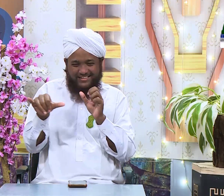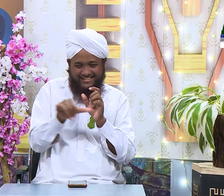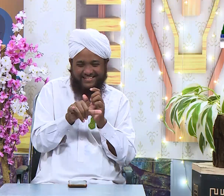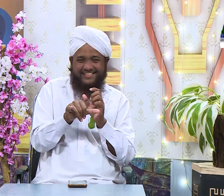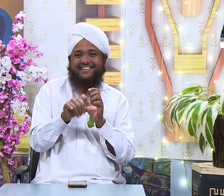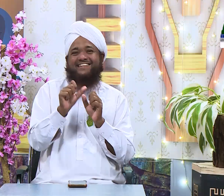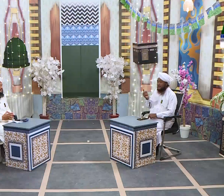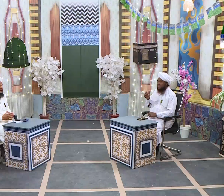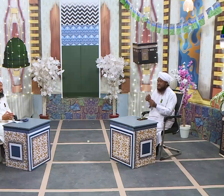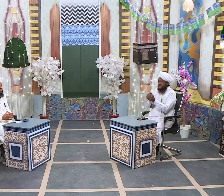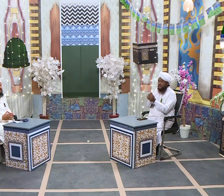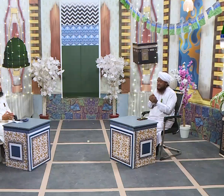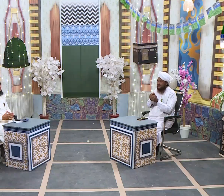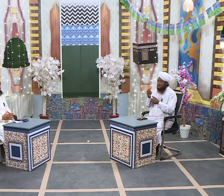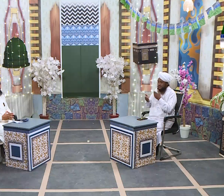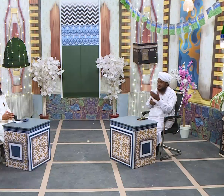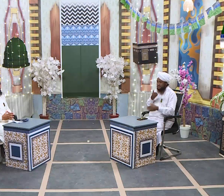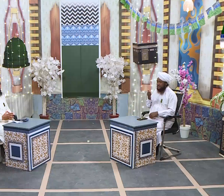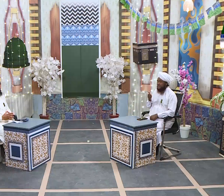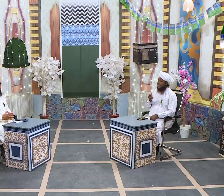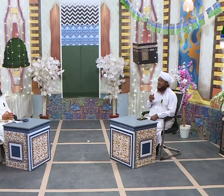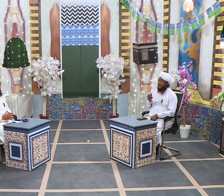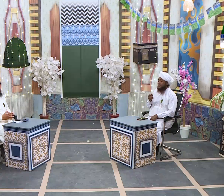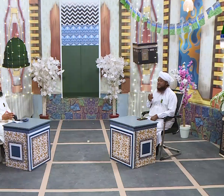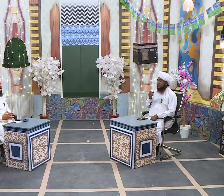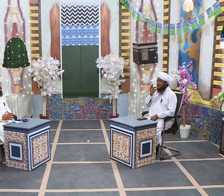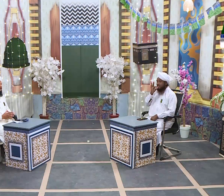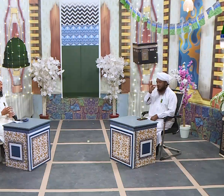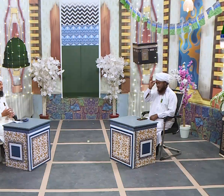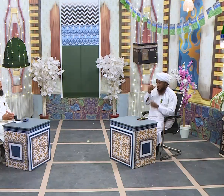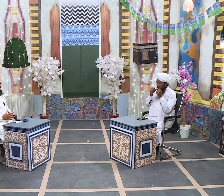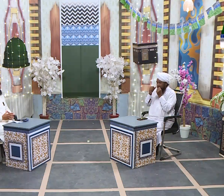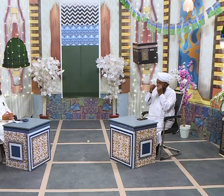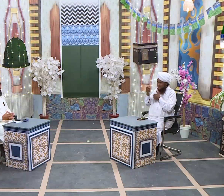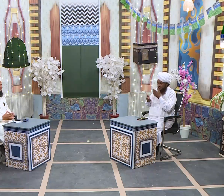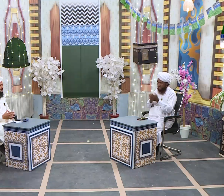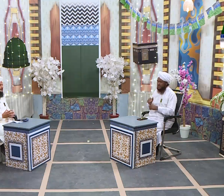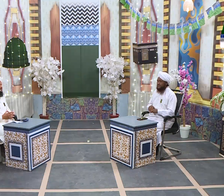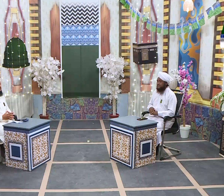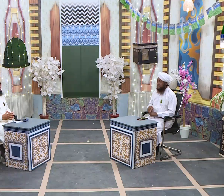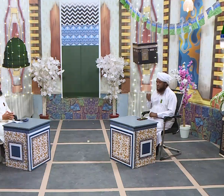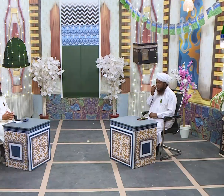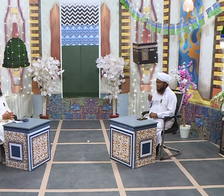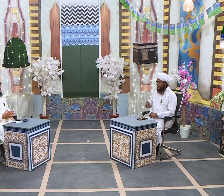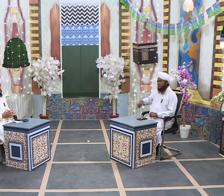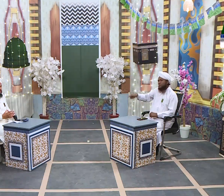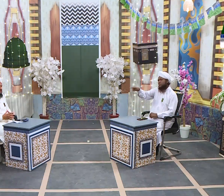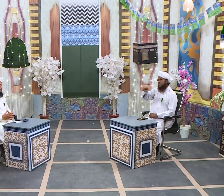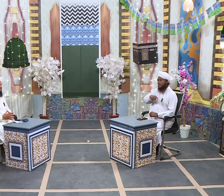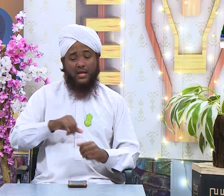وسلم خود ارشاد فرمائی۔ نبی کریم صلی اللہ تعالی علیہ وسلم نے ارشاد فرمایا کہ تم میں سے میرے سب سے زیادہ قریب